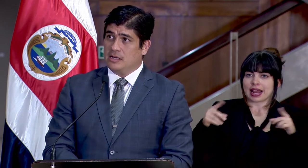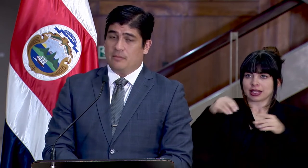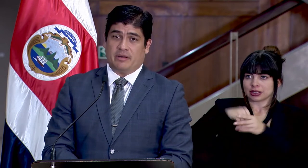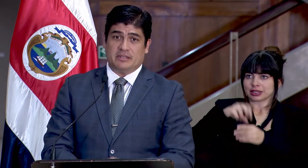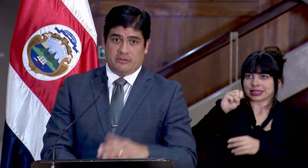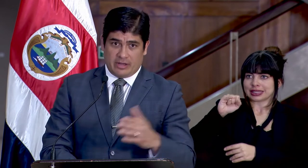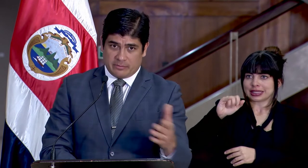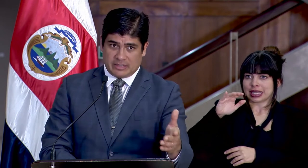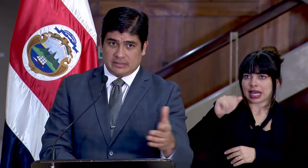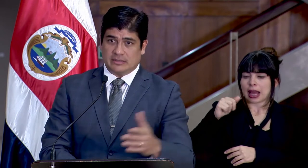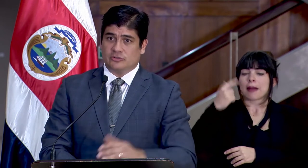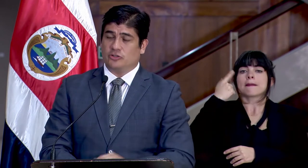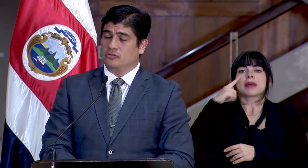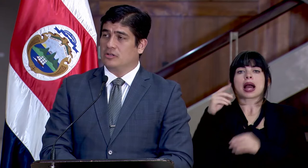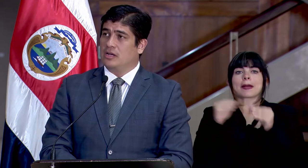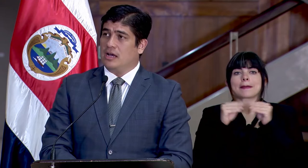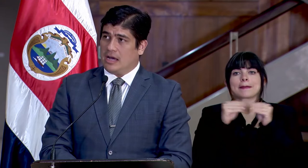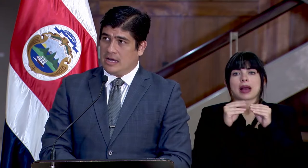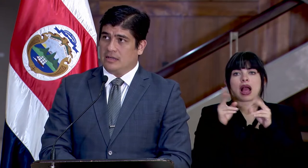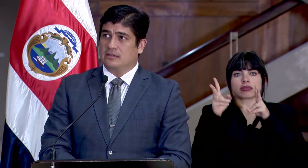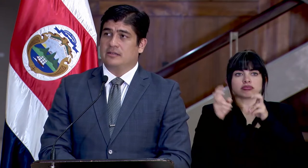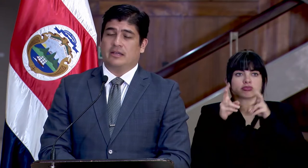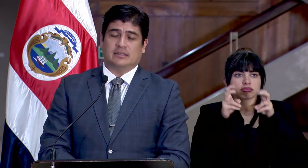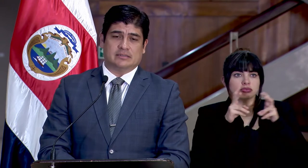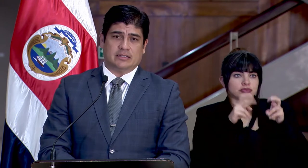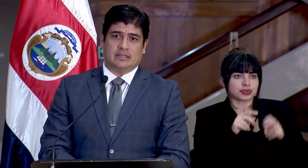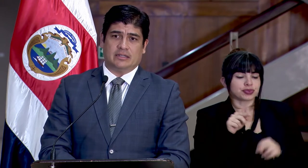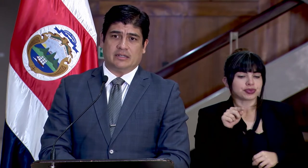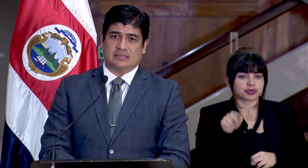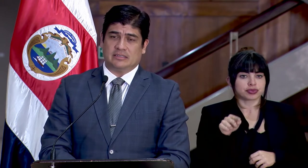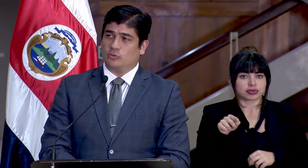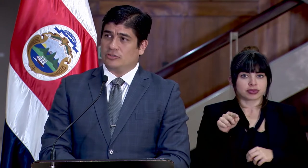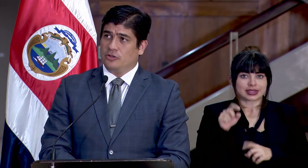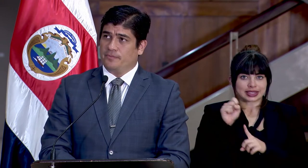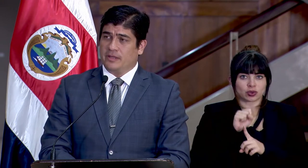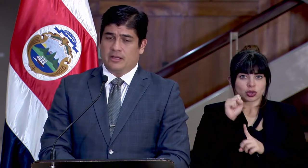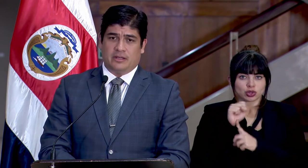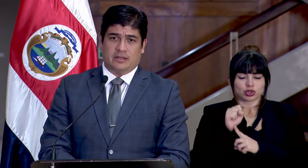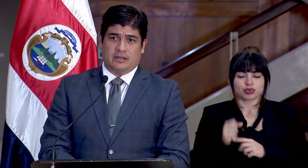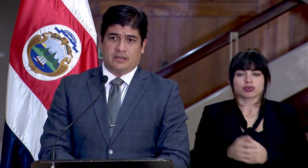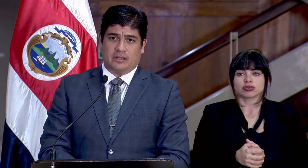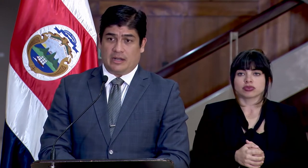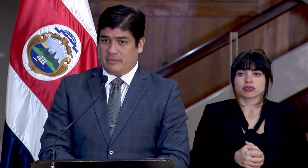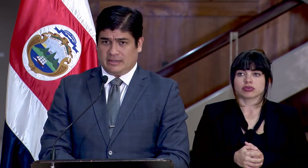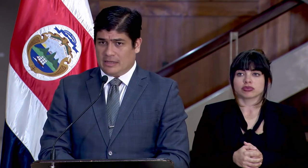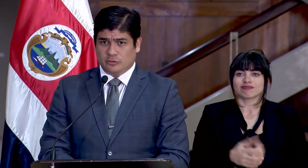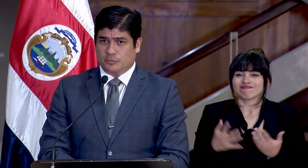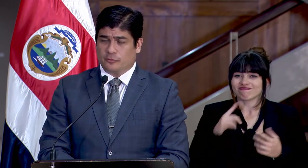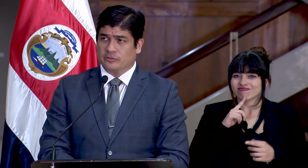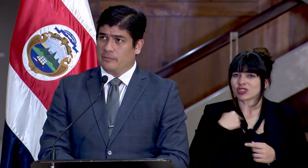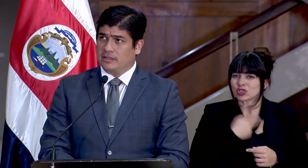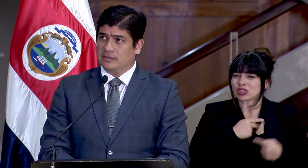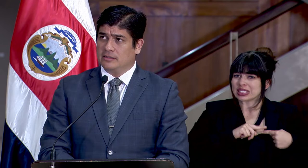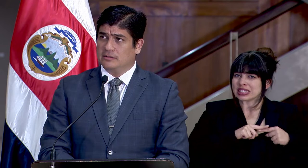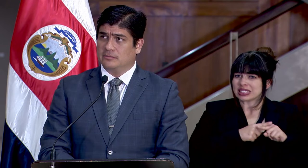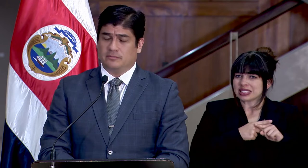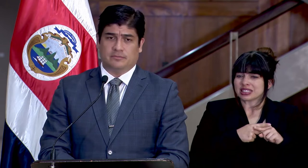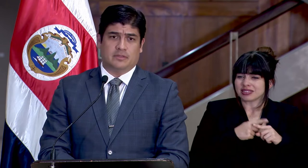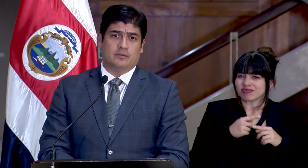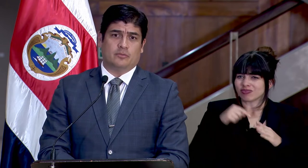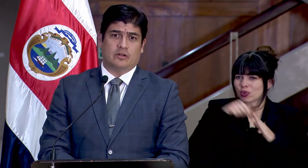SICA para llevar más atención a esta situación que lamentamos